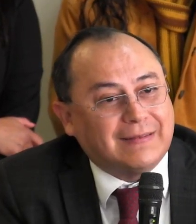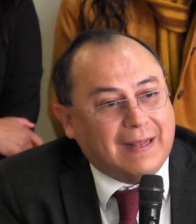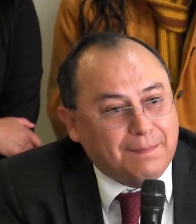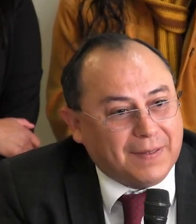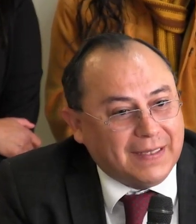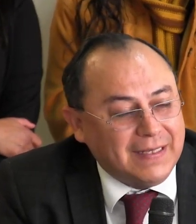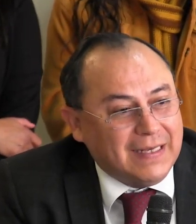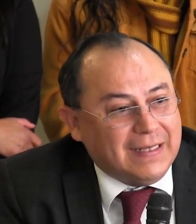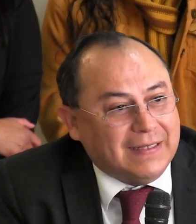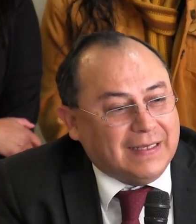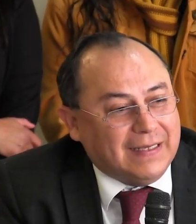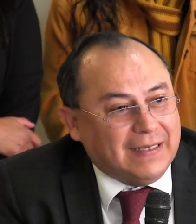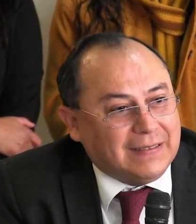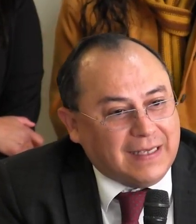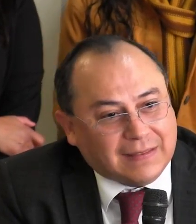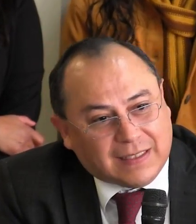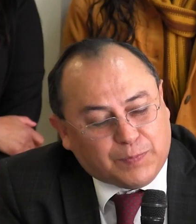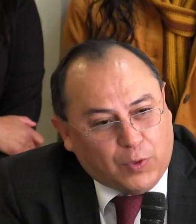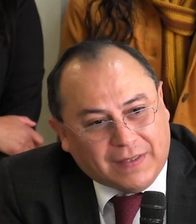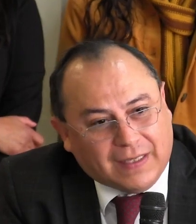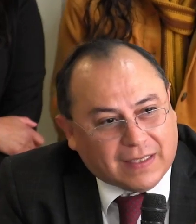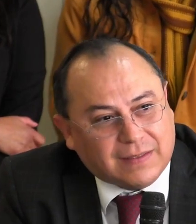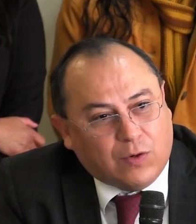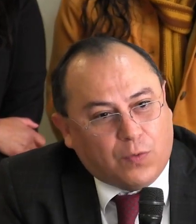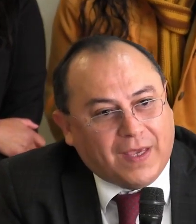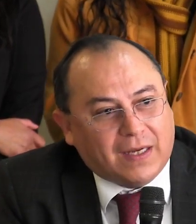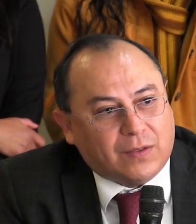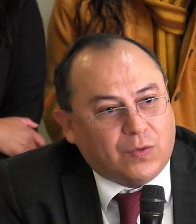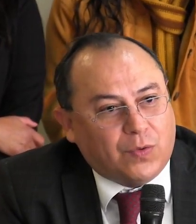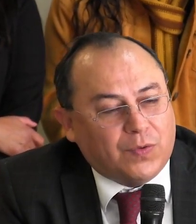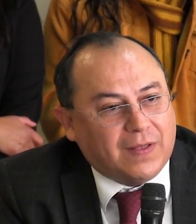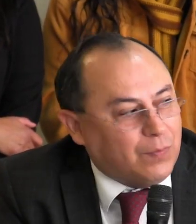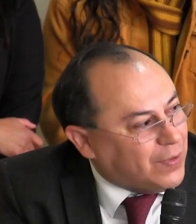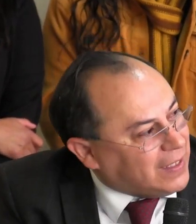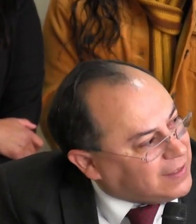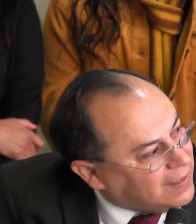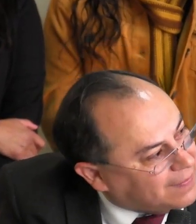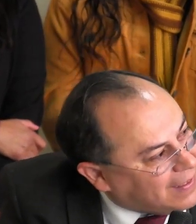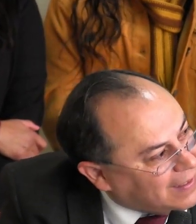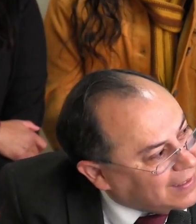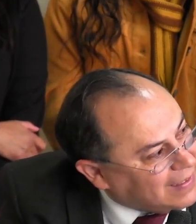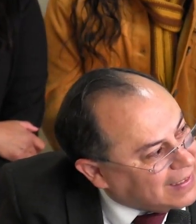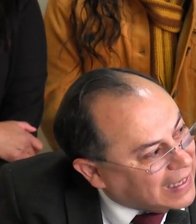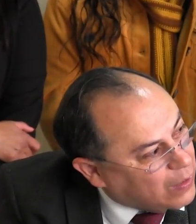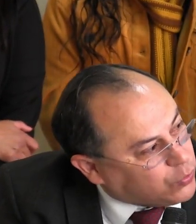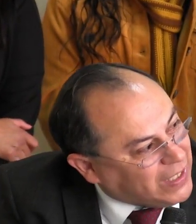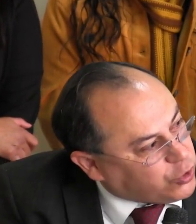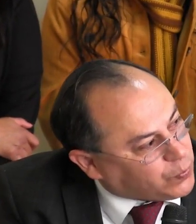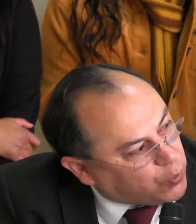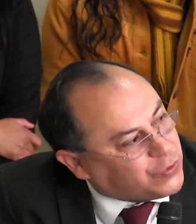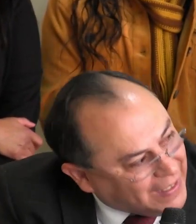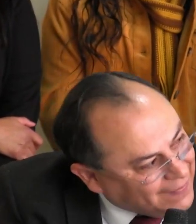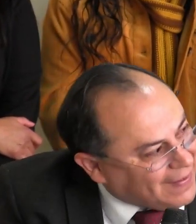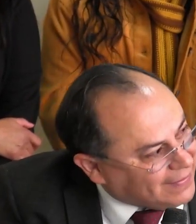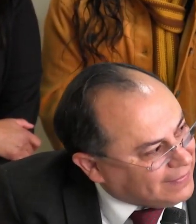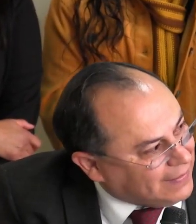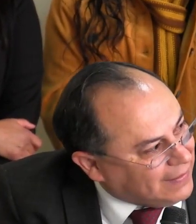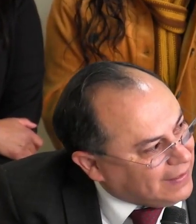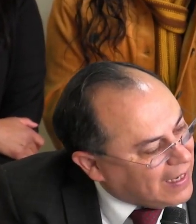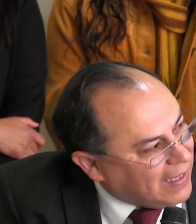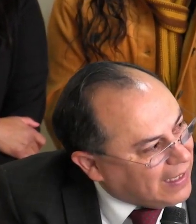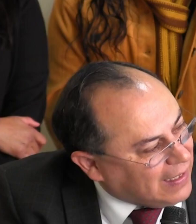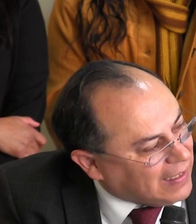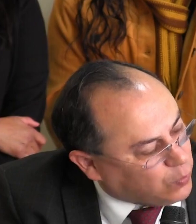caído en la trampa de ciertas políticas de gobierno de democracia liberal que en los hechos